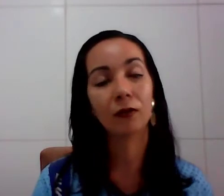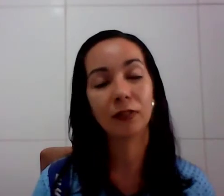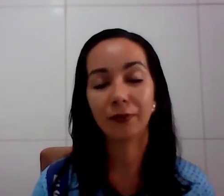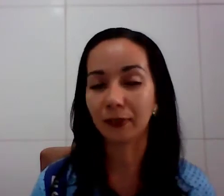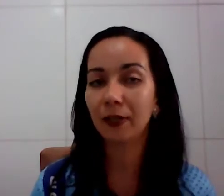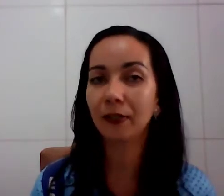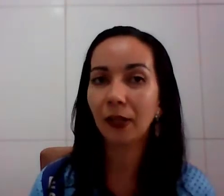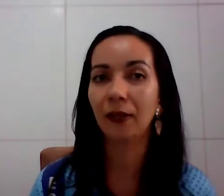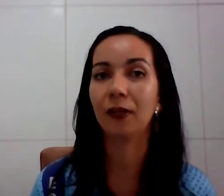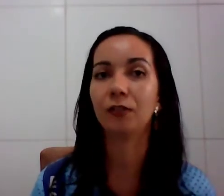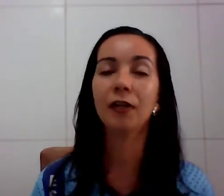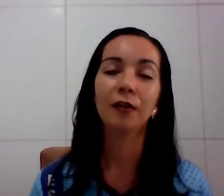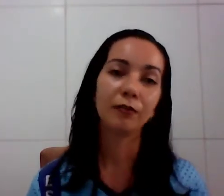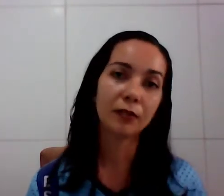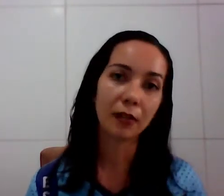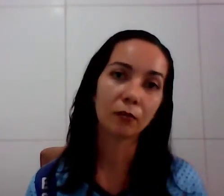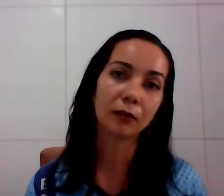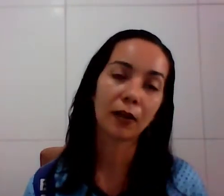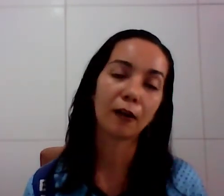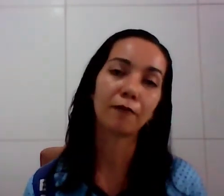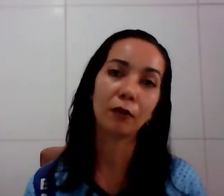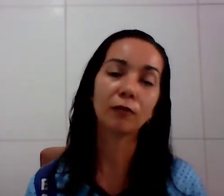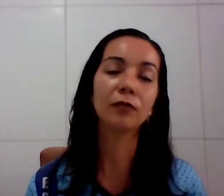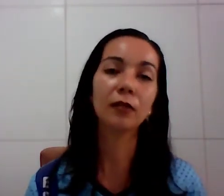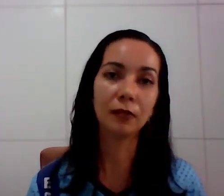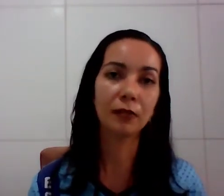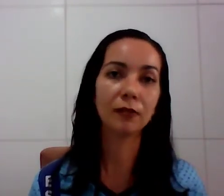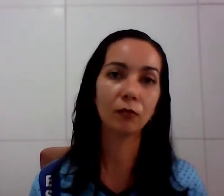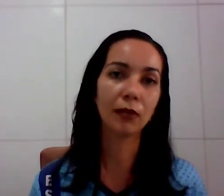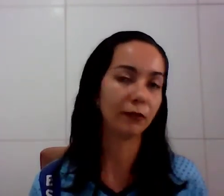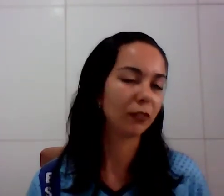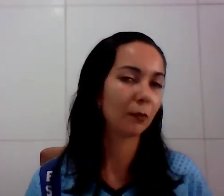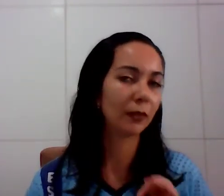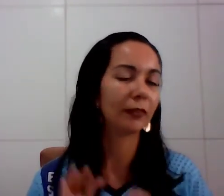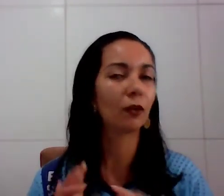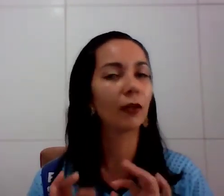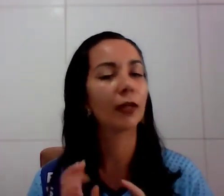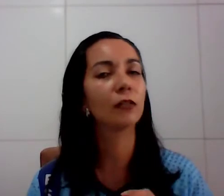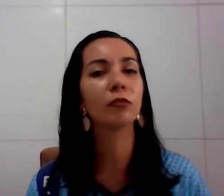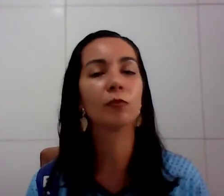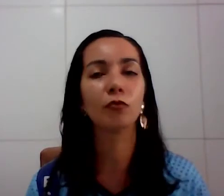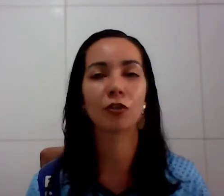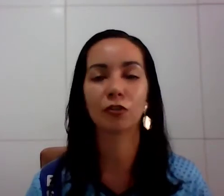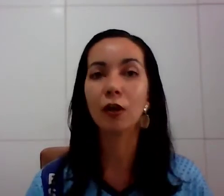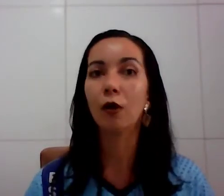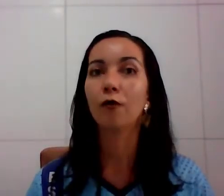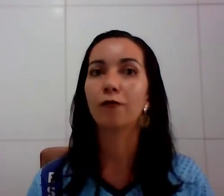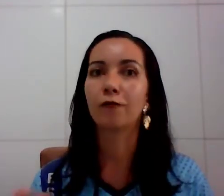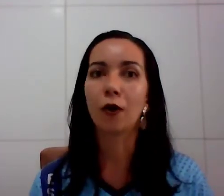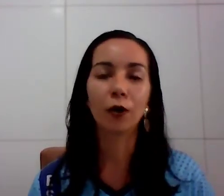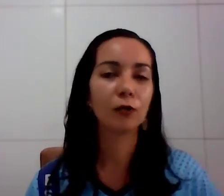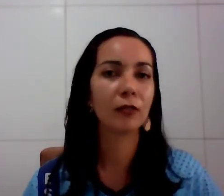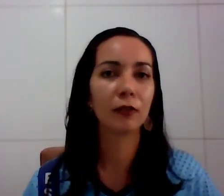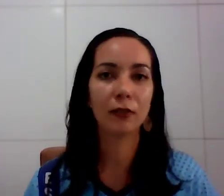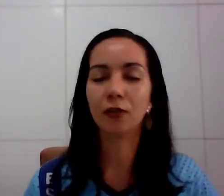inclusive até na internet você encontrará fotos antigas sim, no Recife. Você pode até colocar nas suas buscas fotos antigas